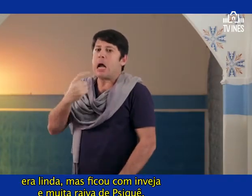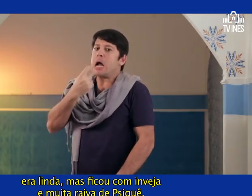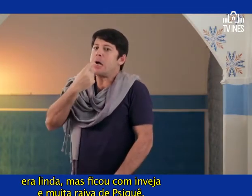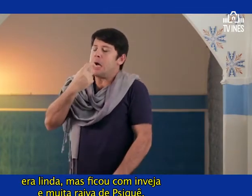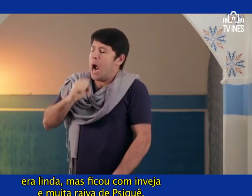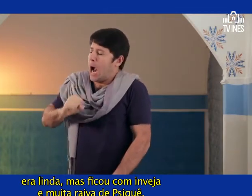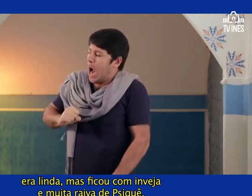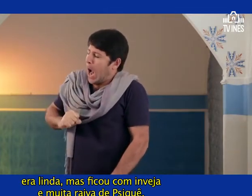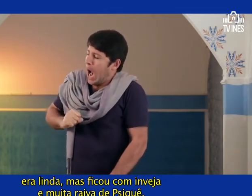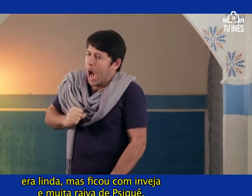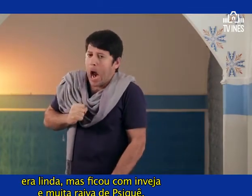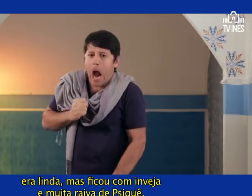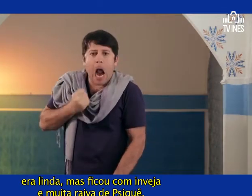e muita raiva de Psyche.